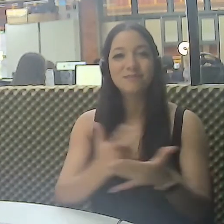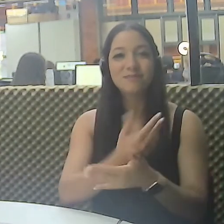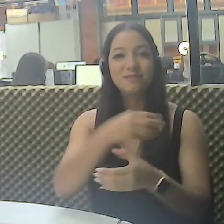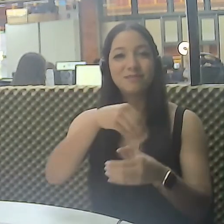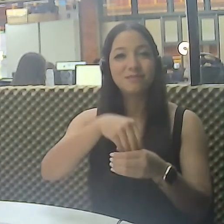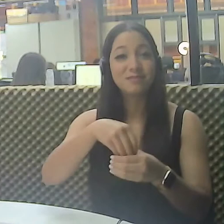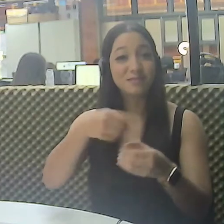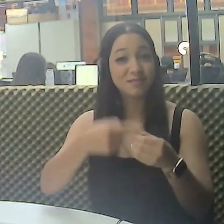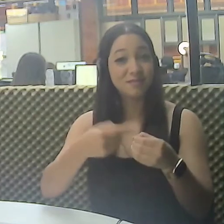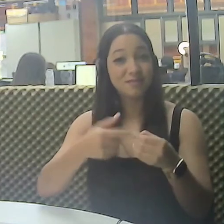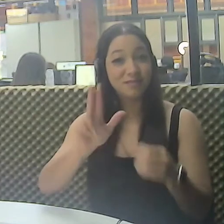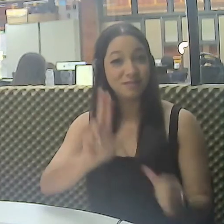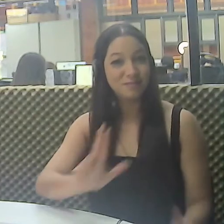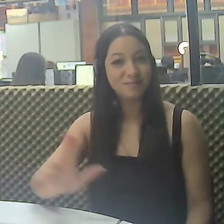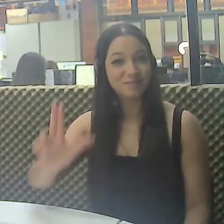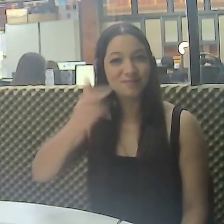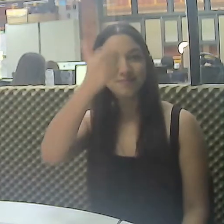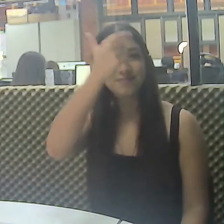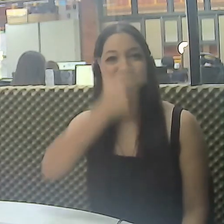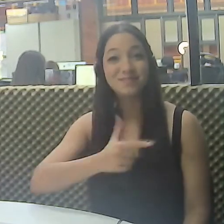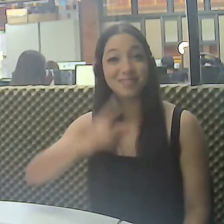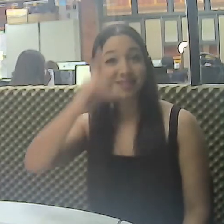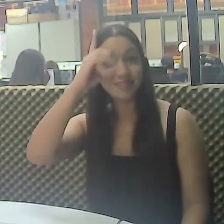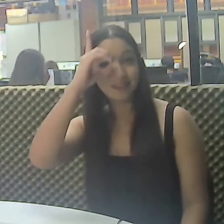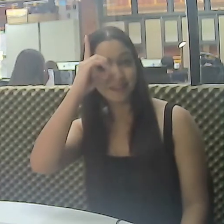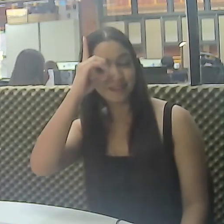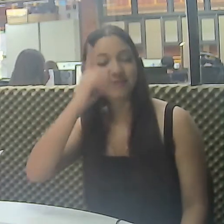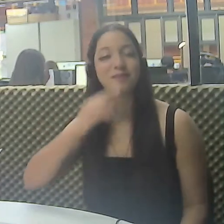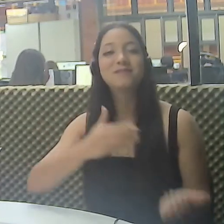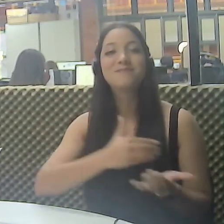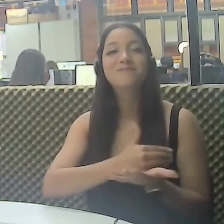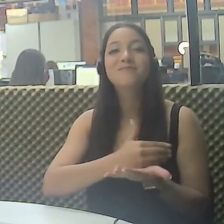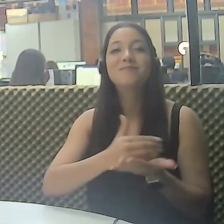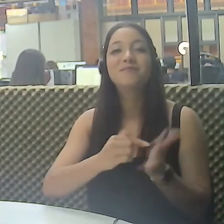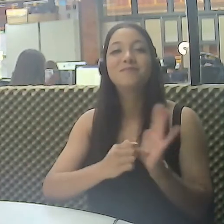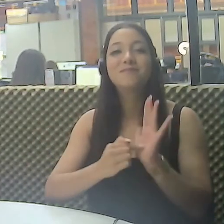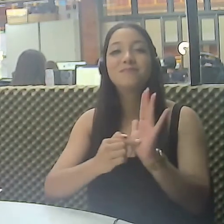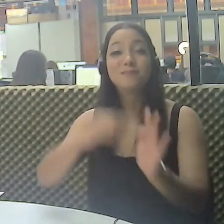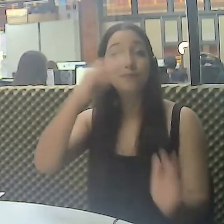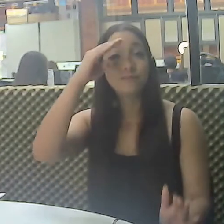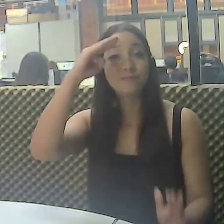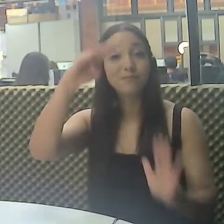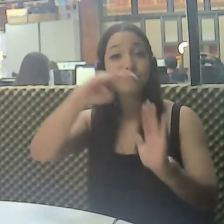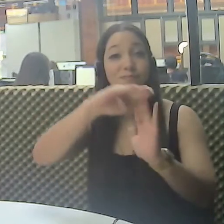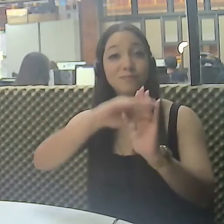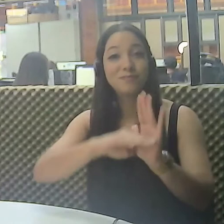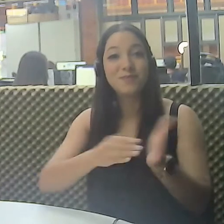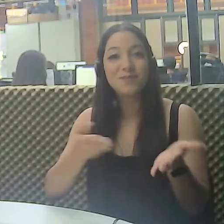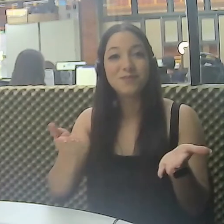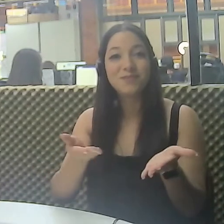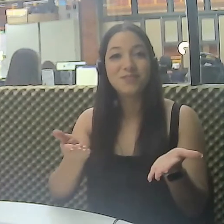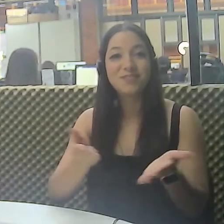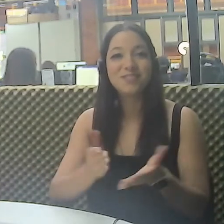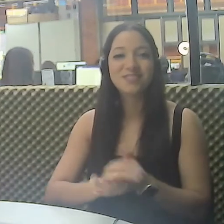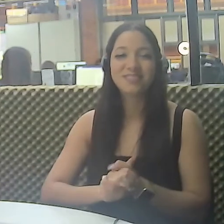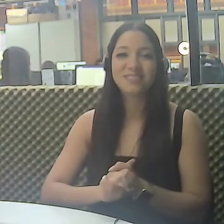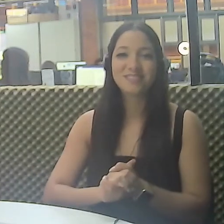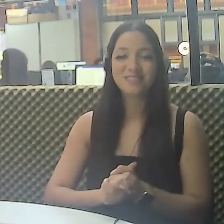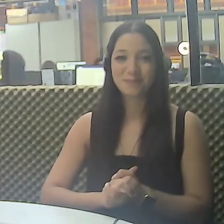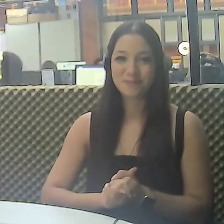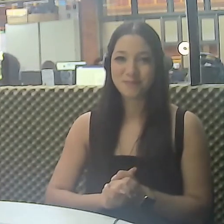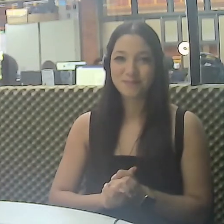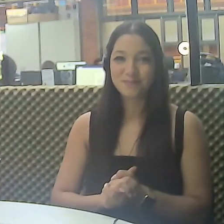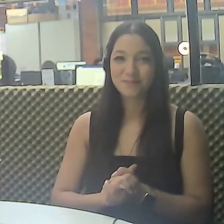de fato acontece em Uberlândia. Eu sou Daniela Aires e começamos com os destaques desta edição.